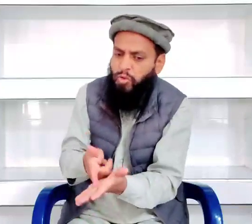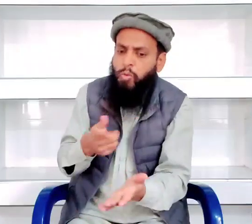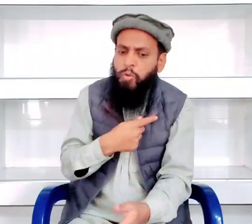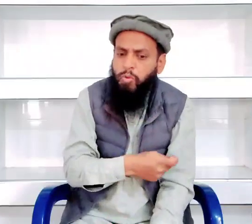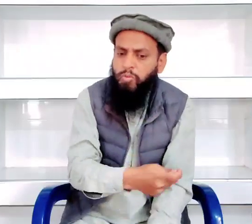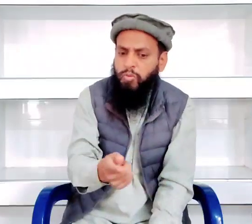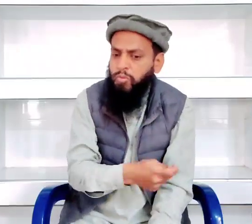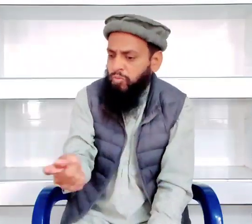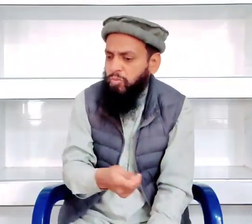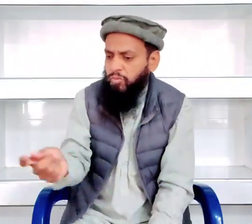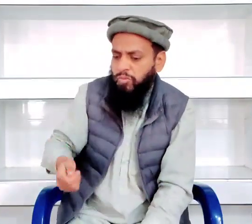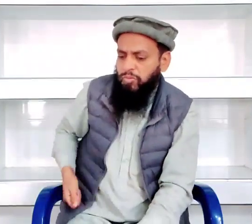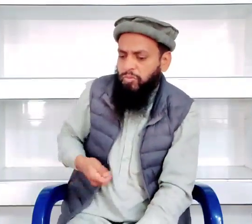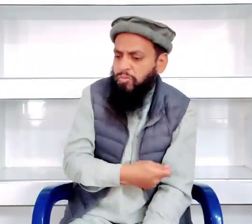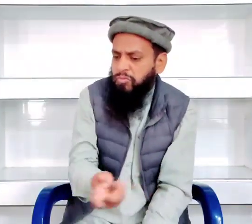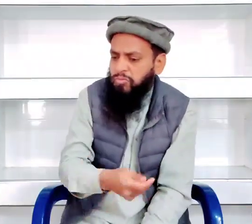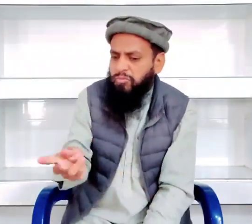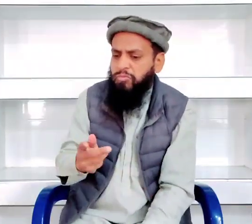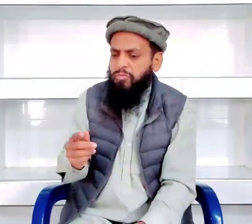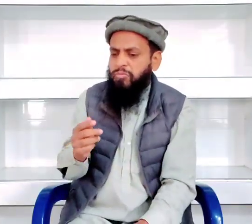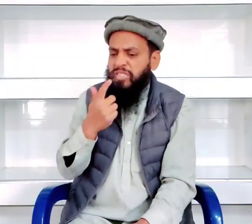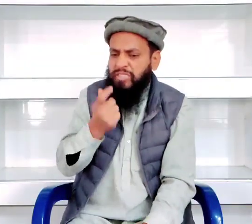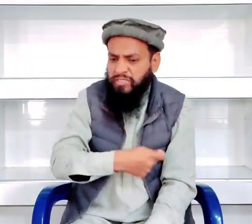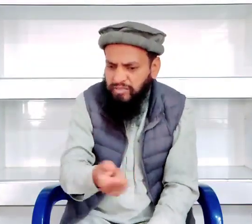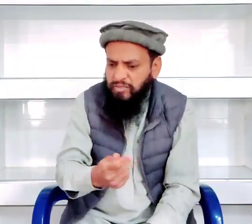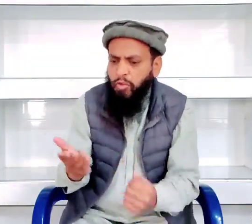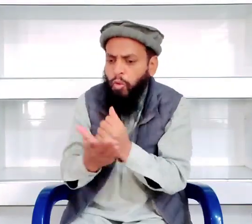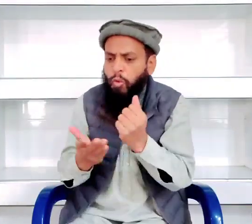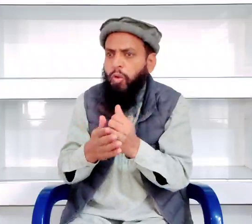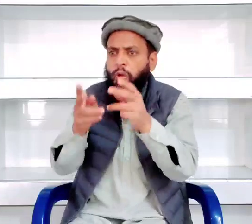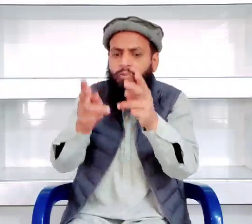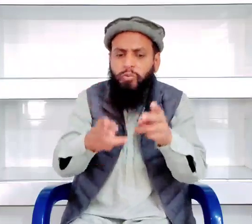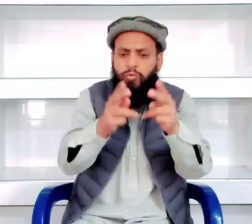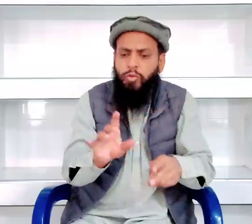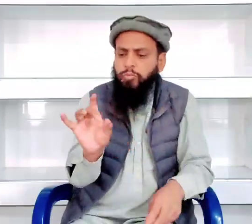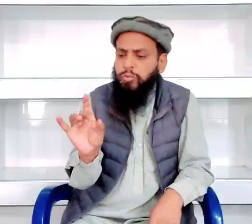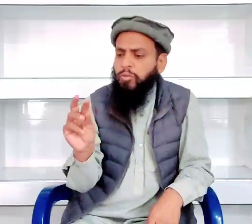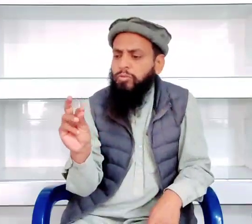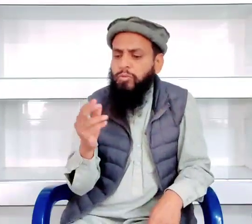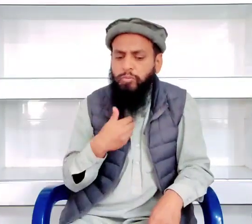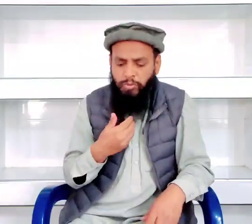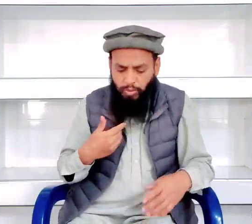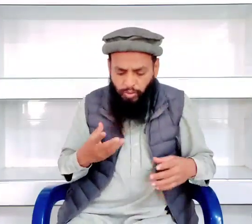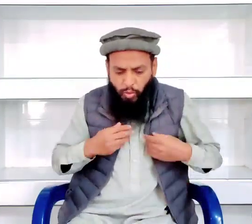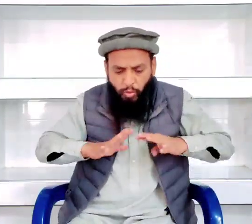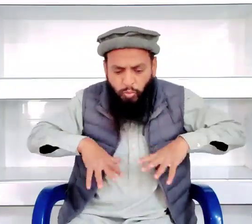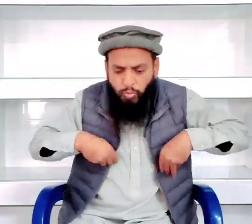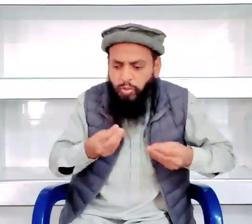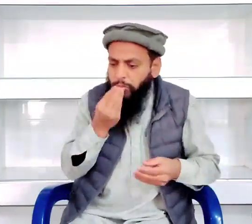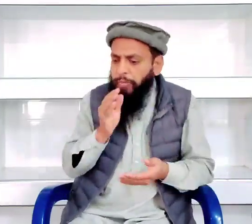دے رہا او من سے نہ کرے حتا تب ہوگا جتنی دیر تک وہ پک نہیں جاتا کچے